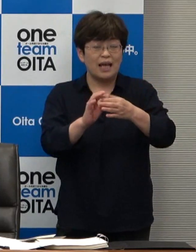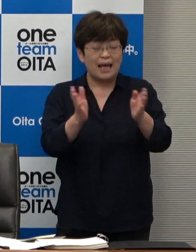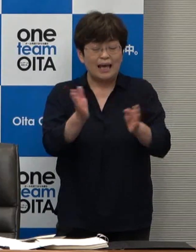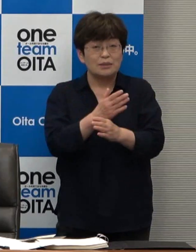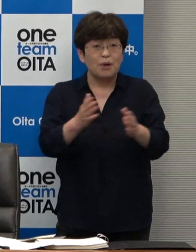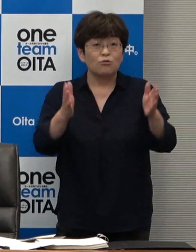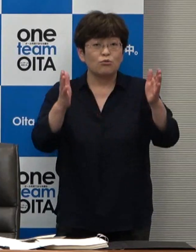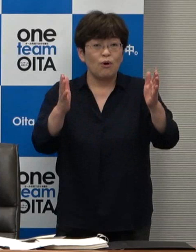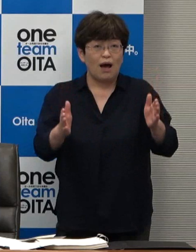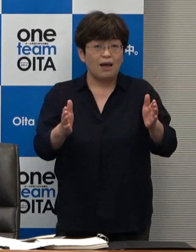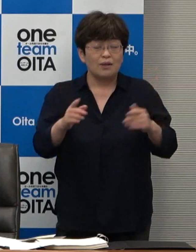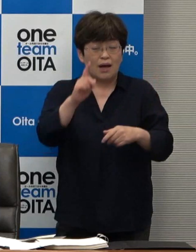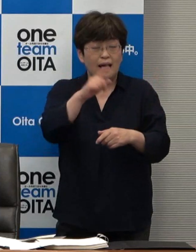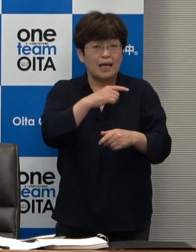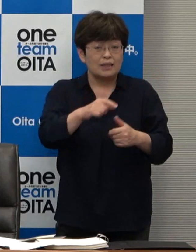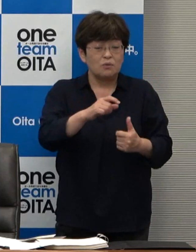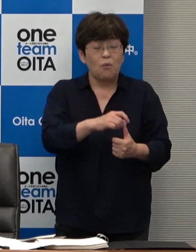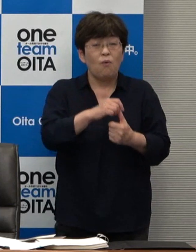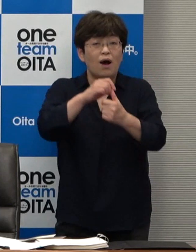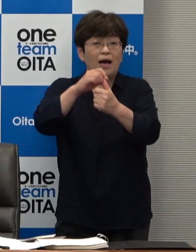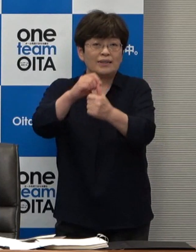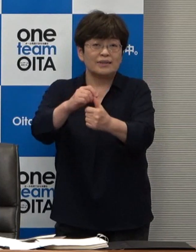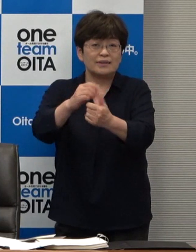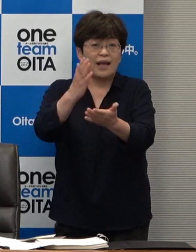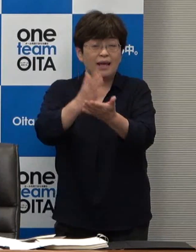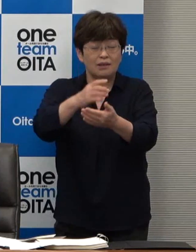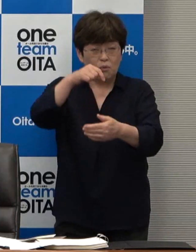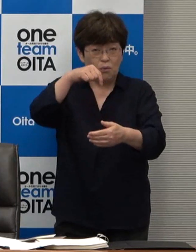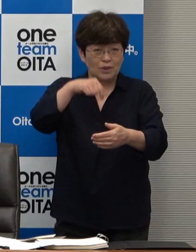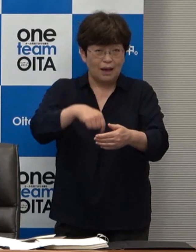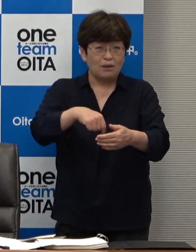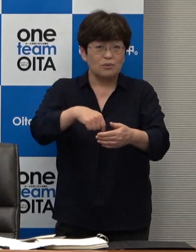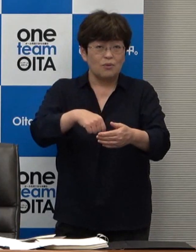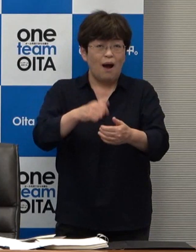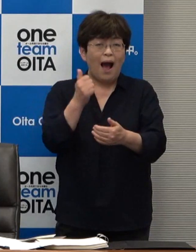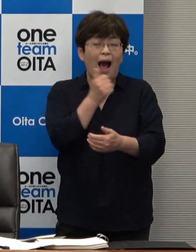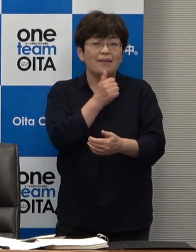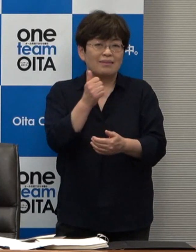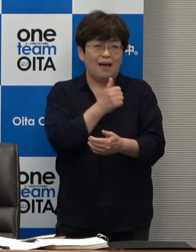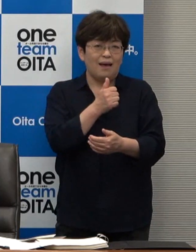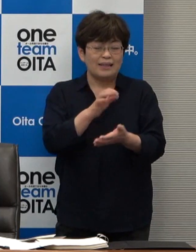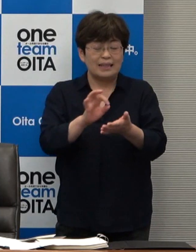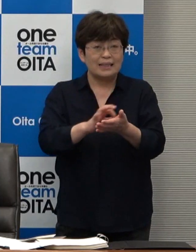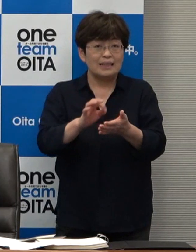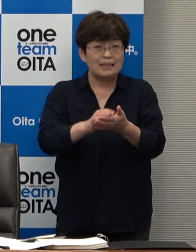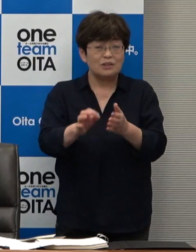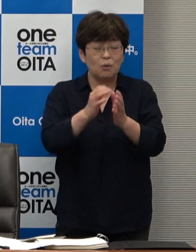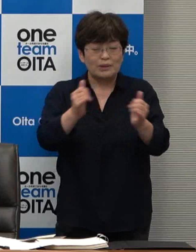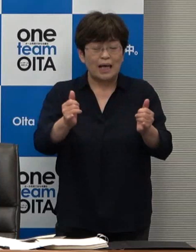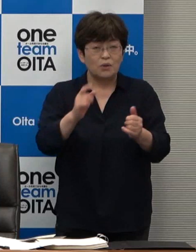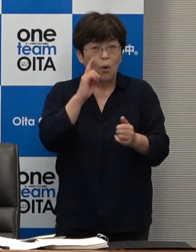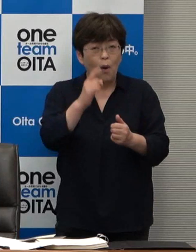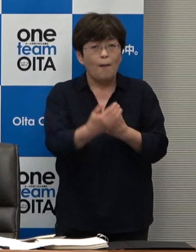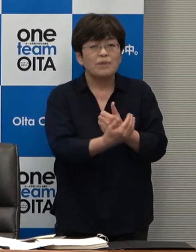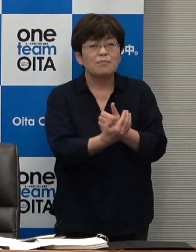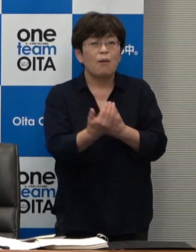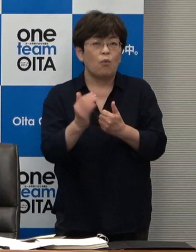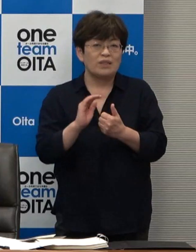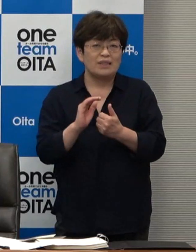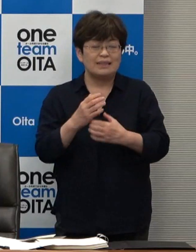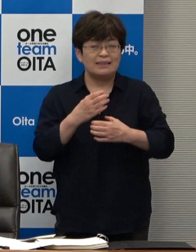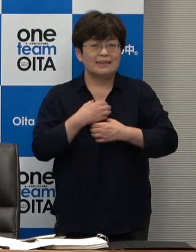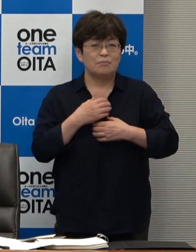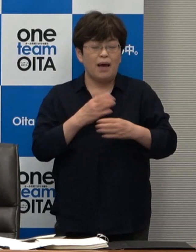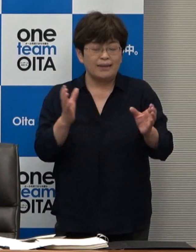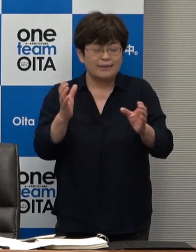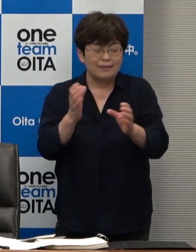が、人員を配置し、駅構内の案内や利用者の見守りを行い、不安解消に努